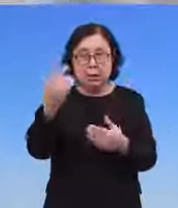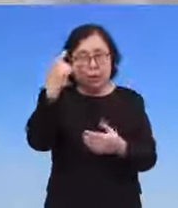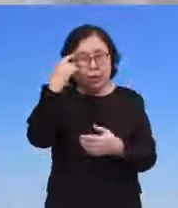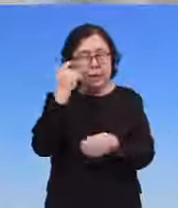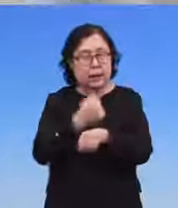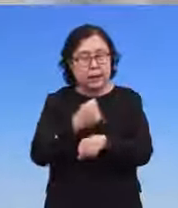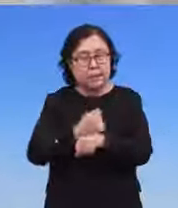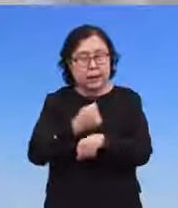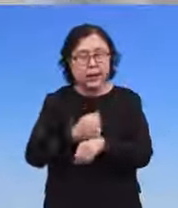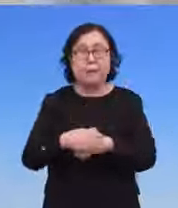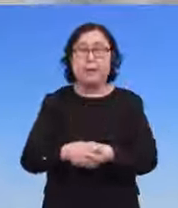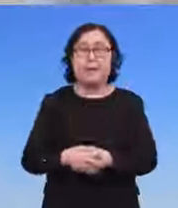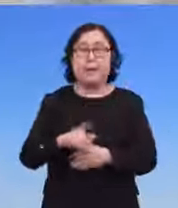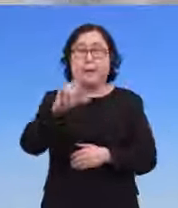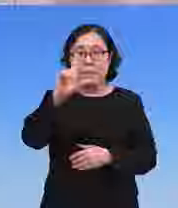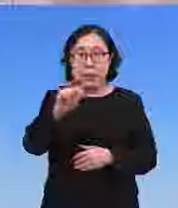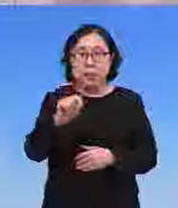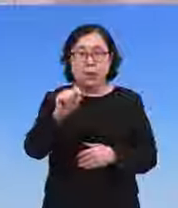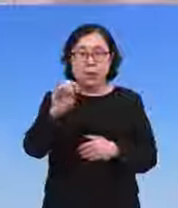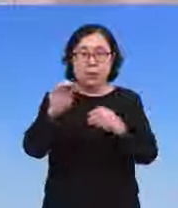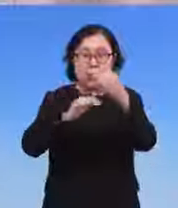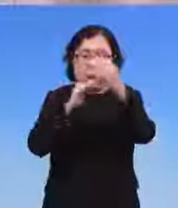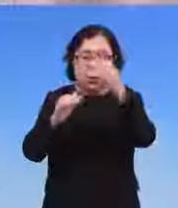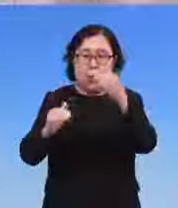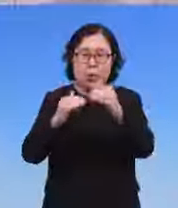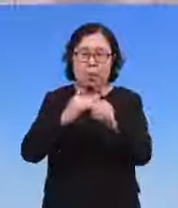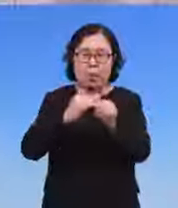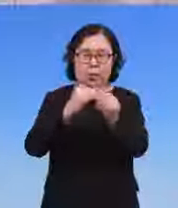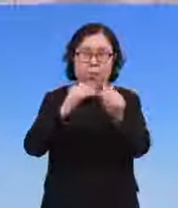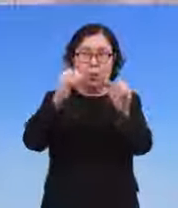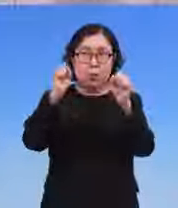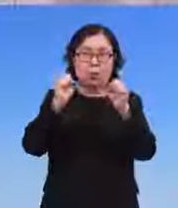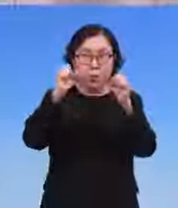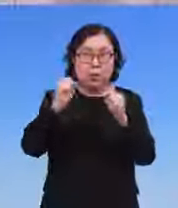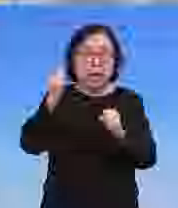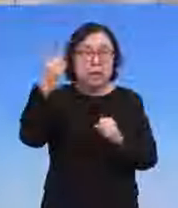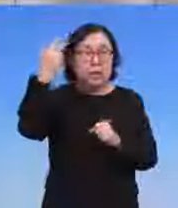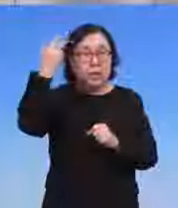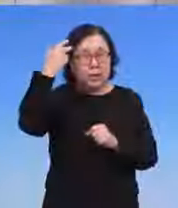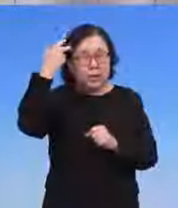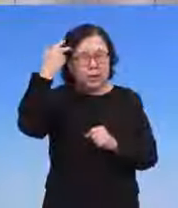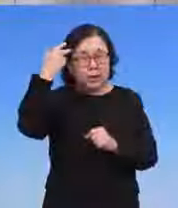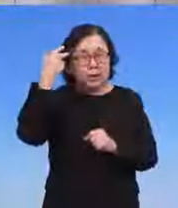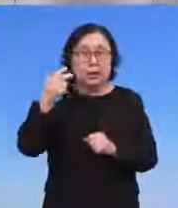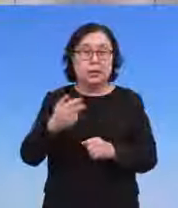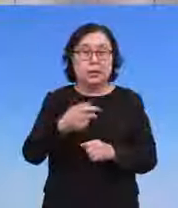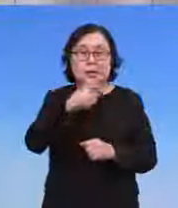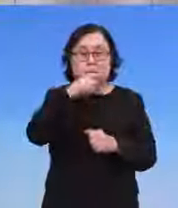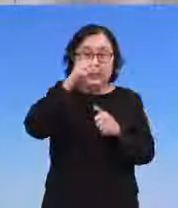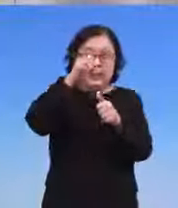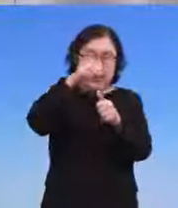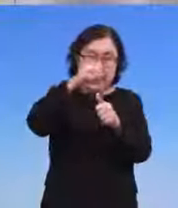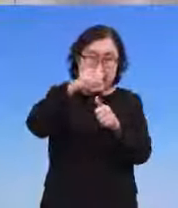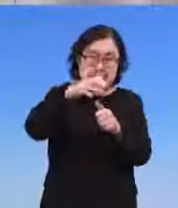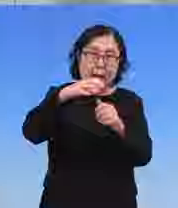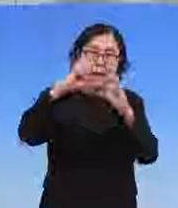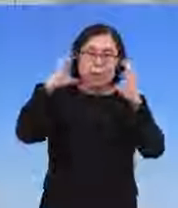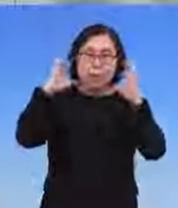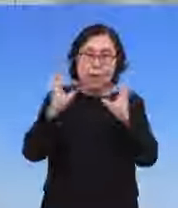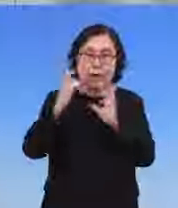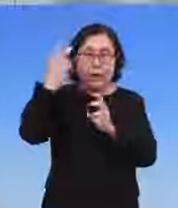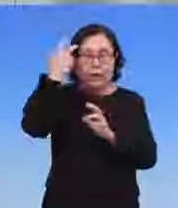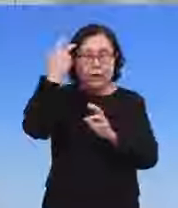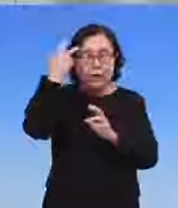이제 이 결론을 냈습니다. 여러분, 일만수도 파송 운동의 정신은 세례 요한의 그 정신 그대로 우리 자신을 귀하게 여기지